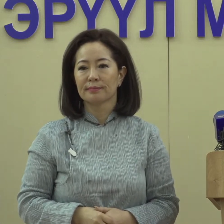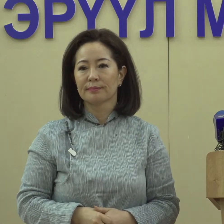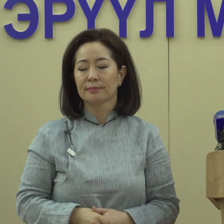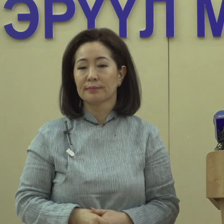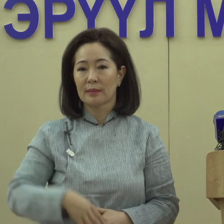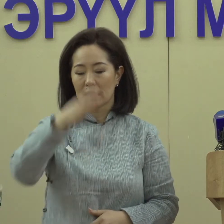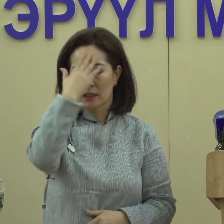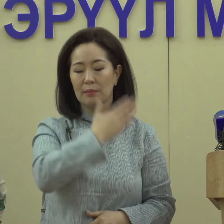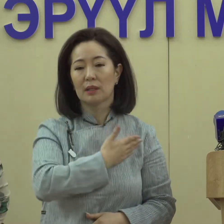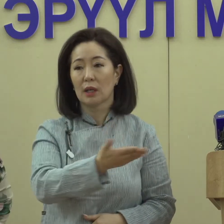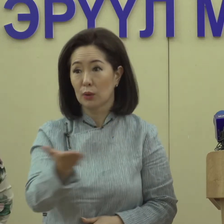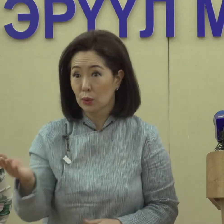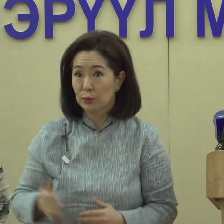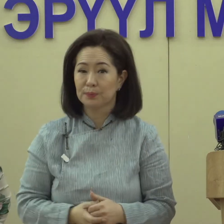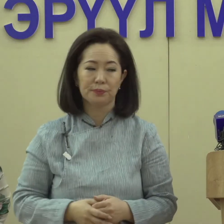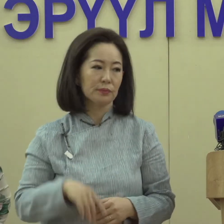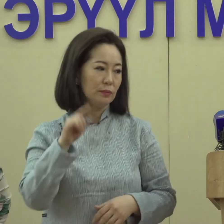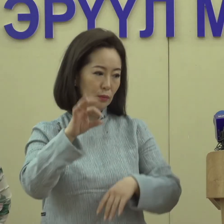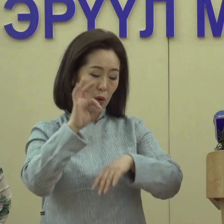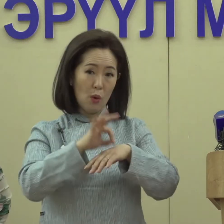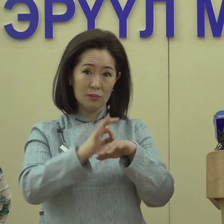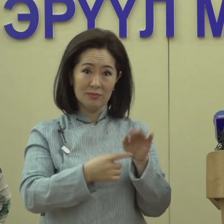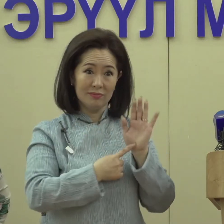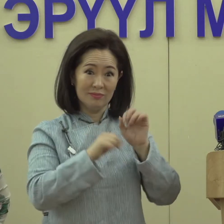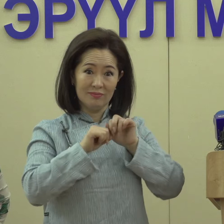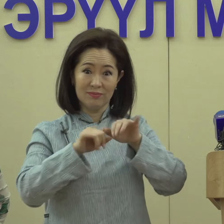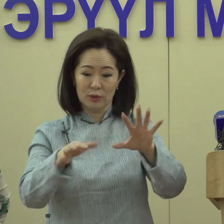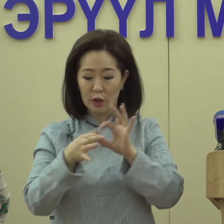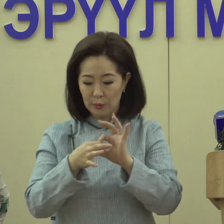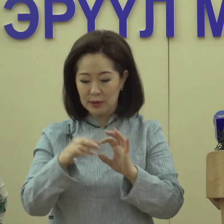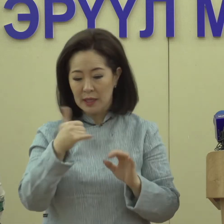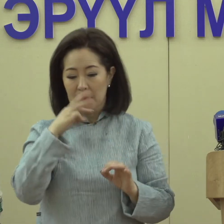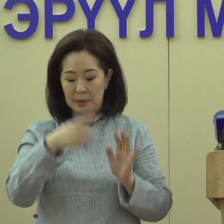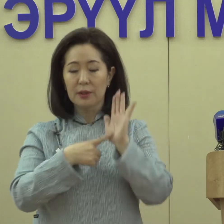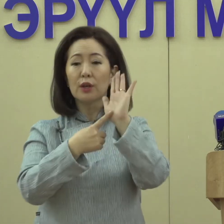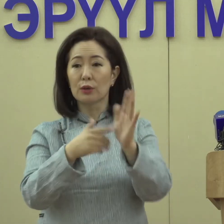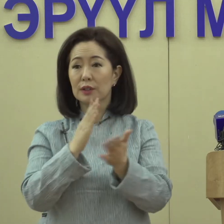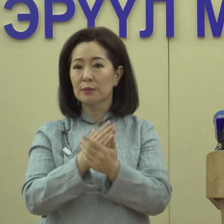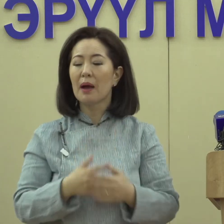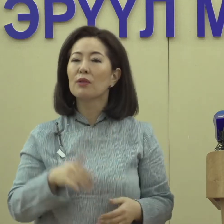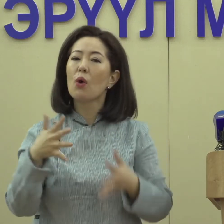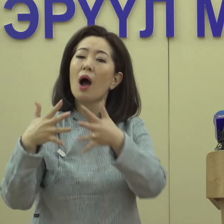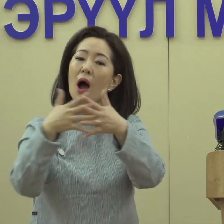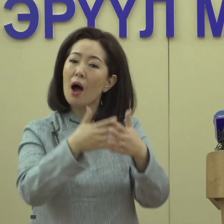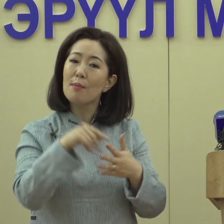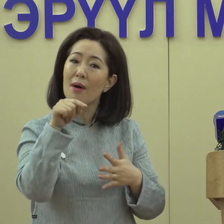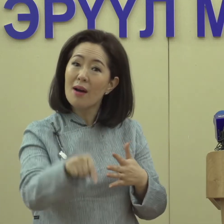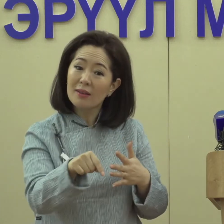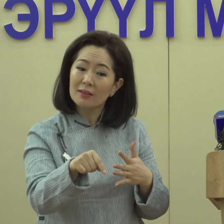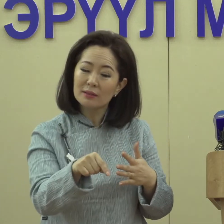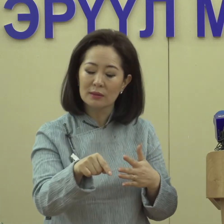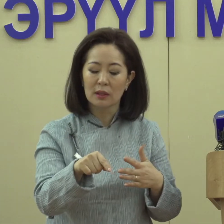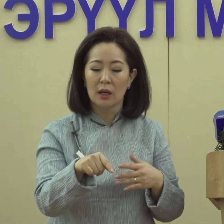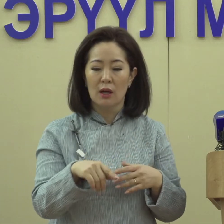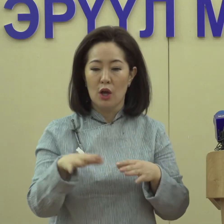За сайн байцгаана уу. За халдварын тархалтын талаар зарим нэг мэдээллийг та бүхэнд хүргэе. За Америк нэгдсэн улсын Намхан далайн баруун